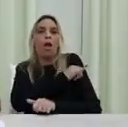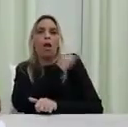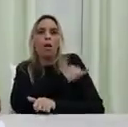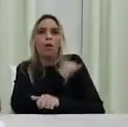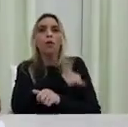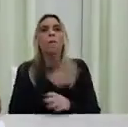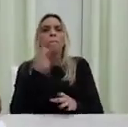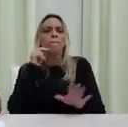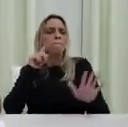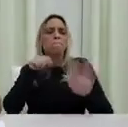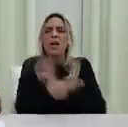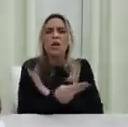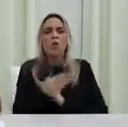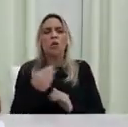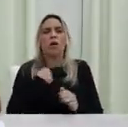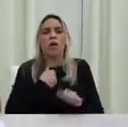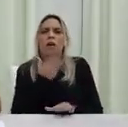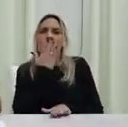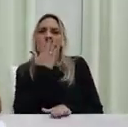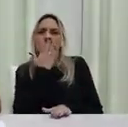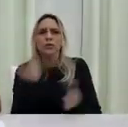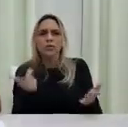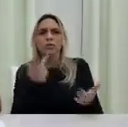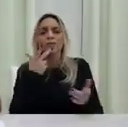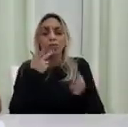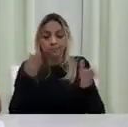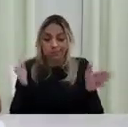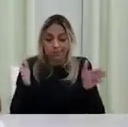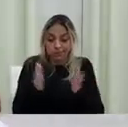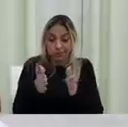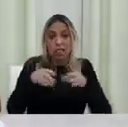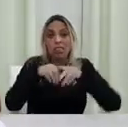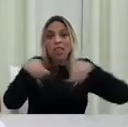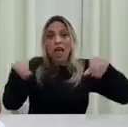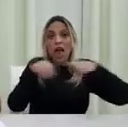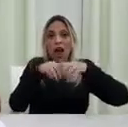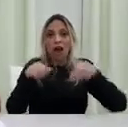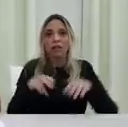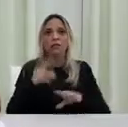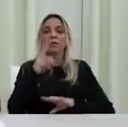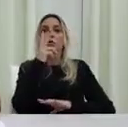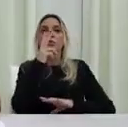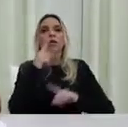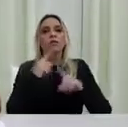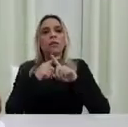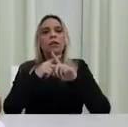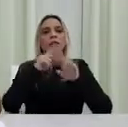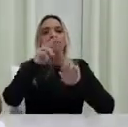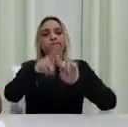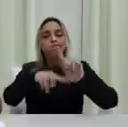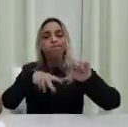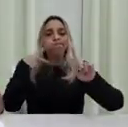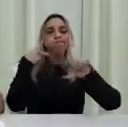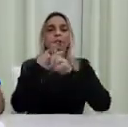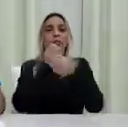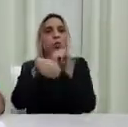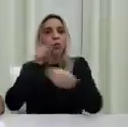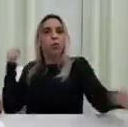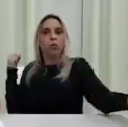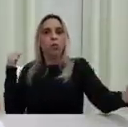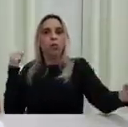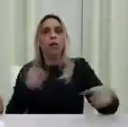índios. É um pequeno espaço de terra, né, se é que pode chamar pequeno, 2 vezes o tamanho do Rio de Janeiro, 2 vezes o tamanho do